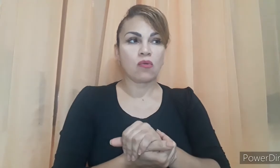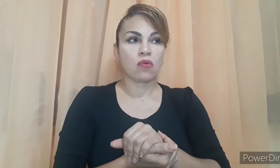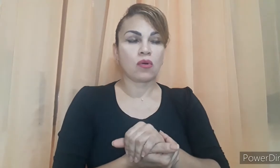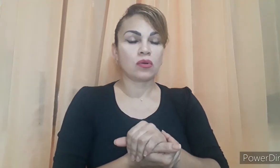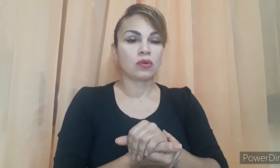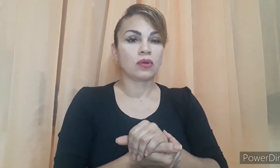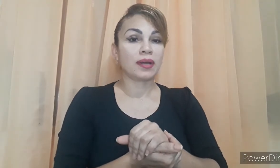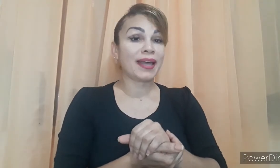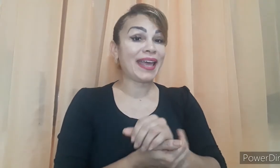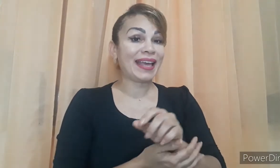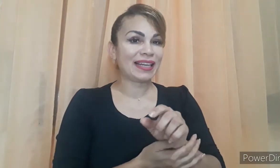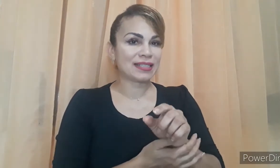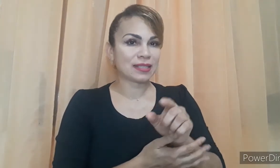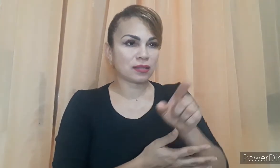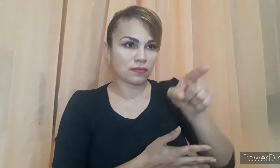plural, elas,